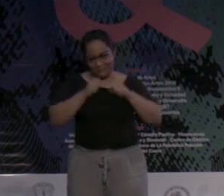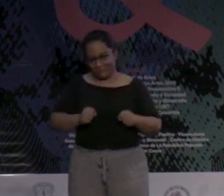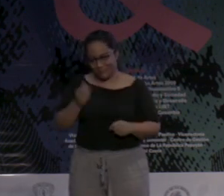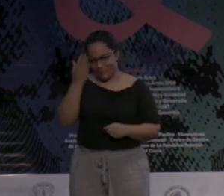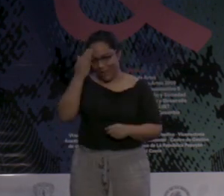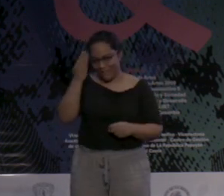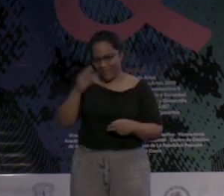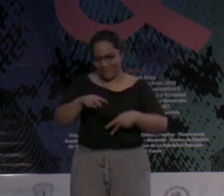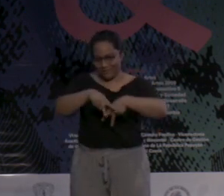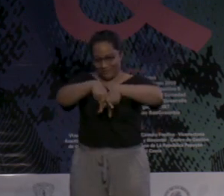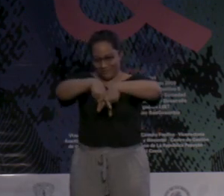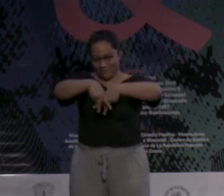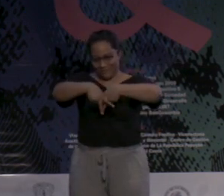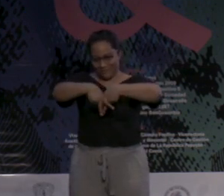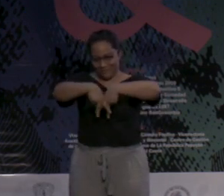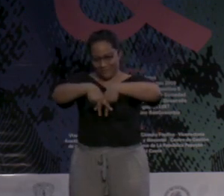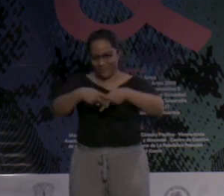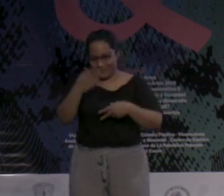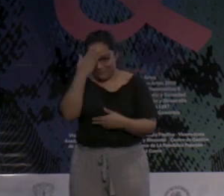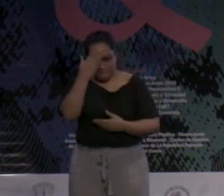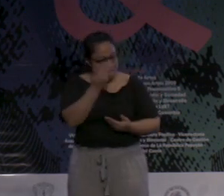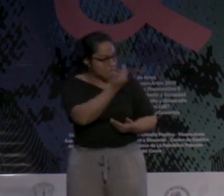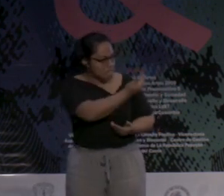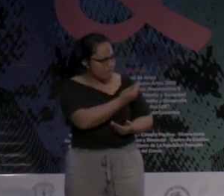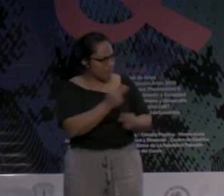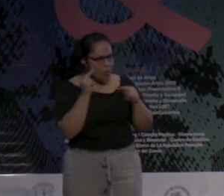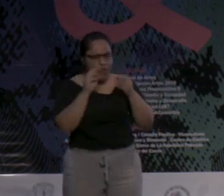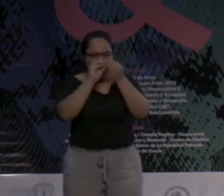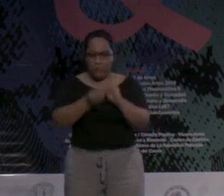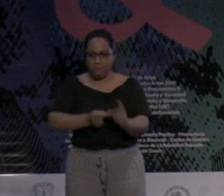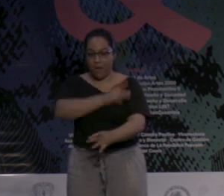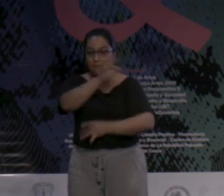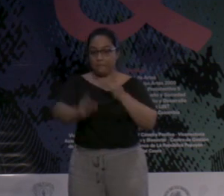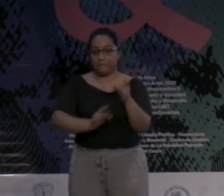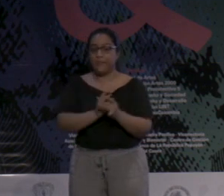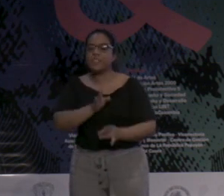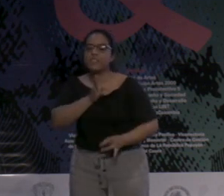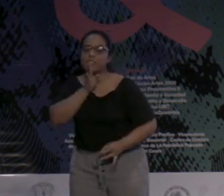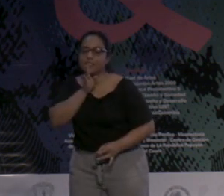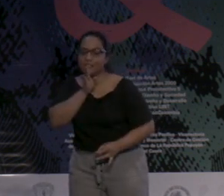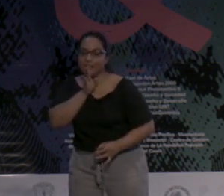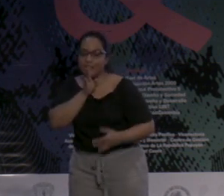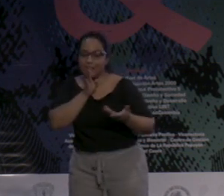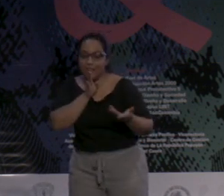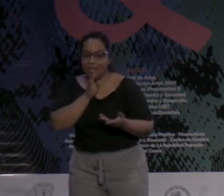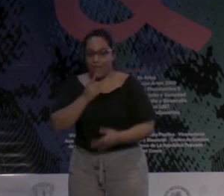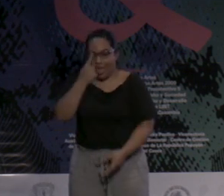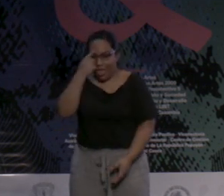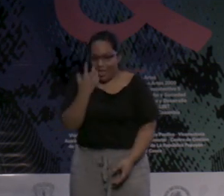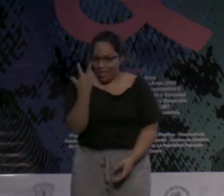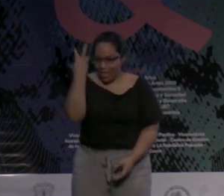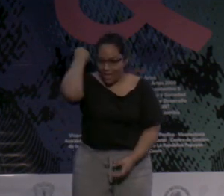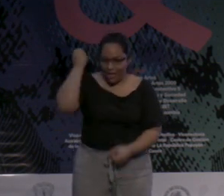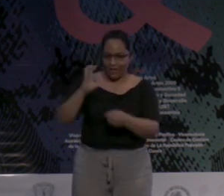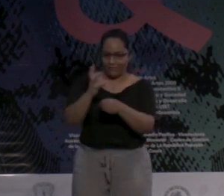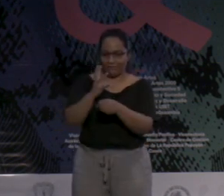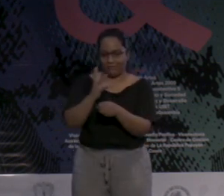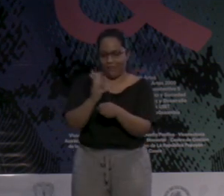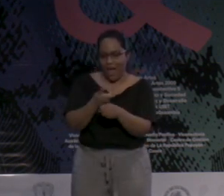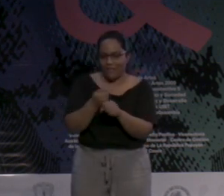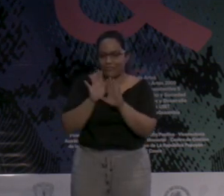vitruviano según Leonardo da Vinci, en la que miramos el ideal del cuerpo según tanto los mitos del arte de Occidente,